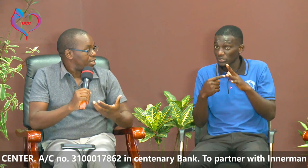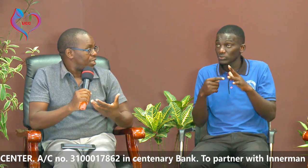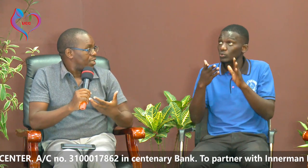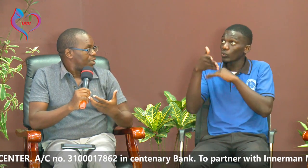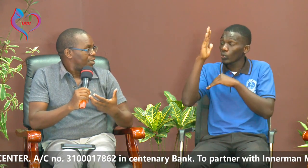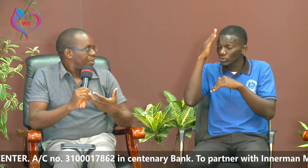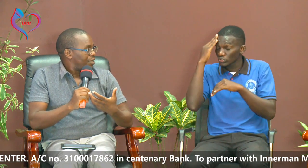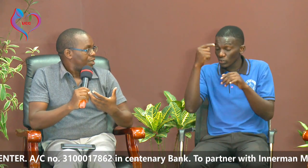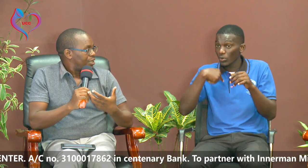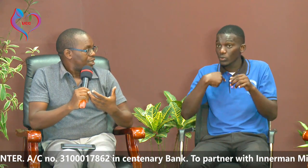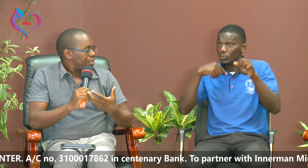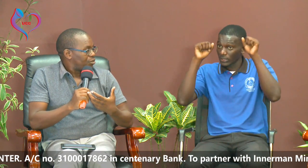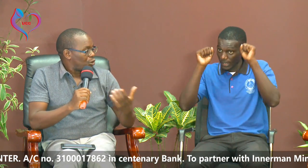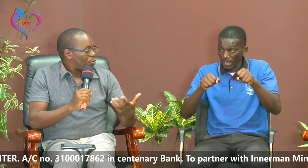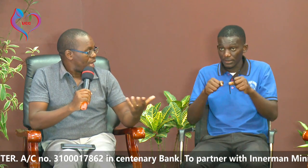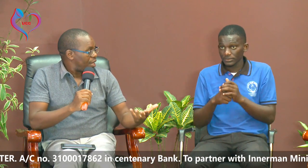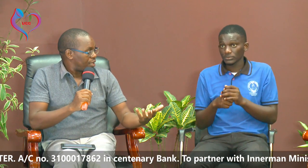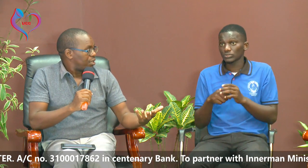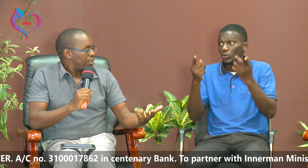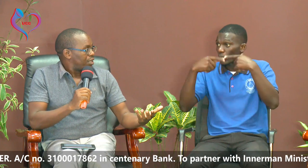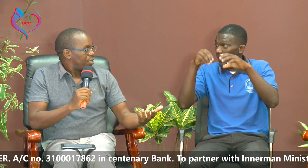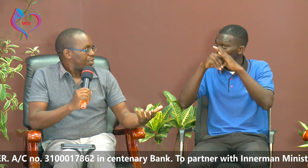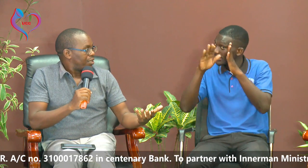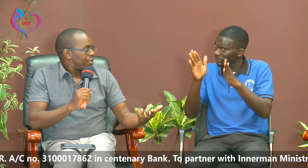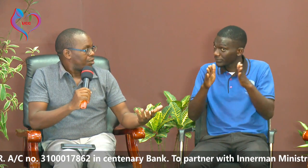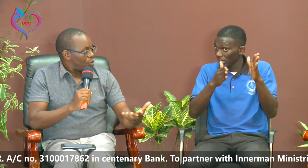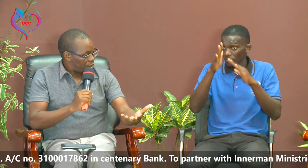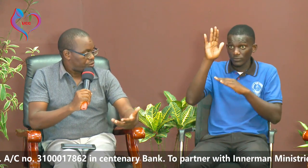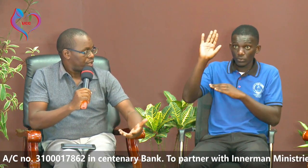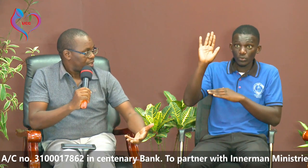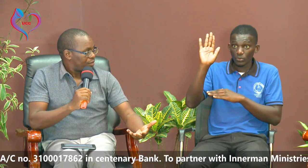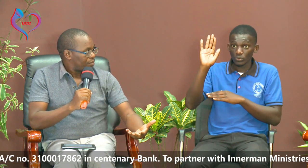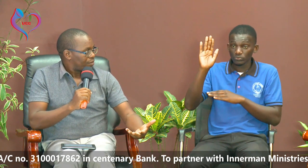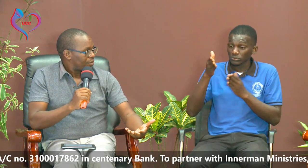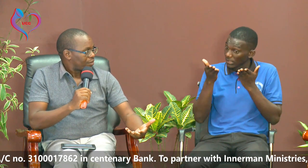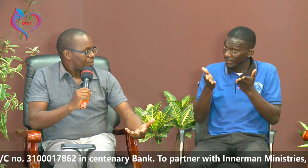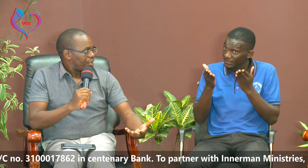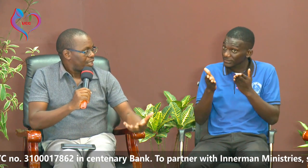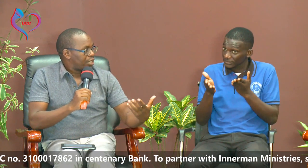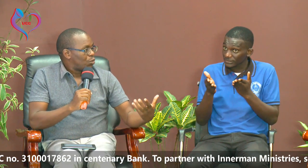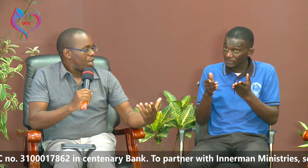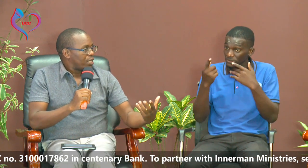ye tuli ku pulaani wano wetuli ekiruma